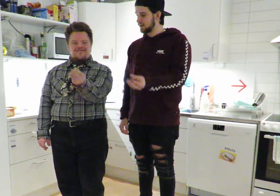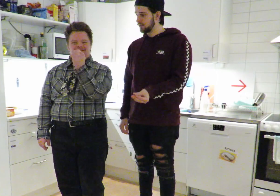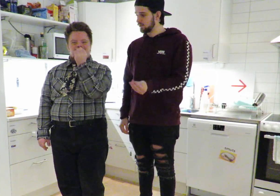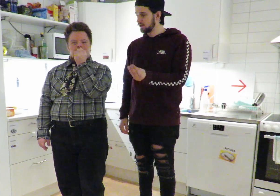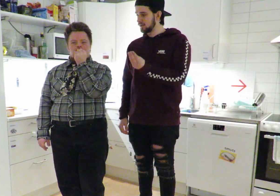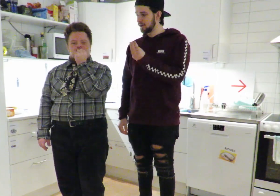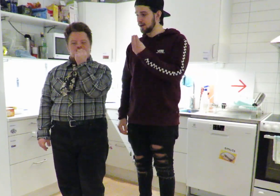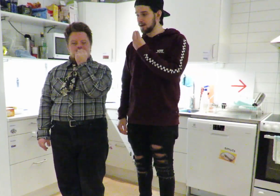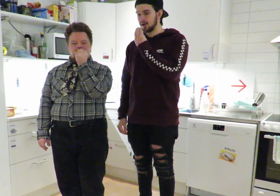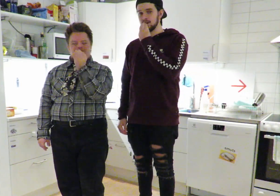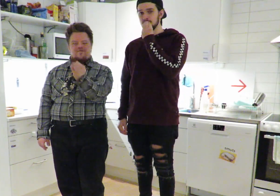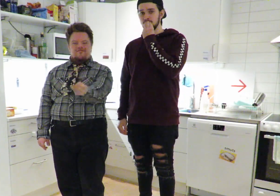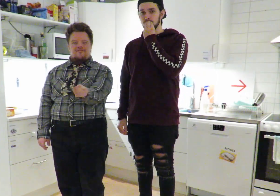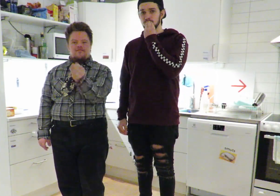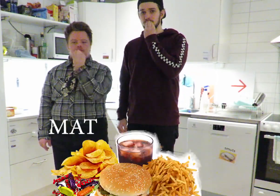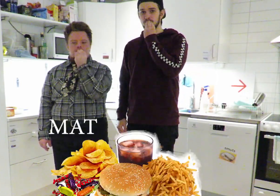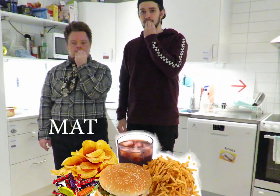Mot munnen bara. Mat.